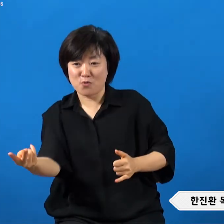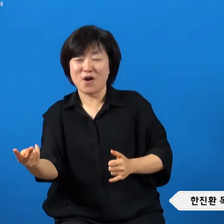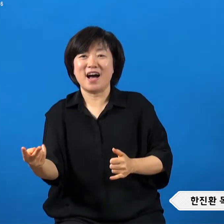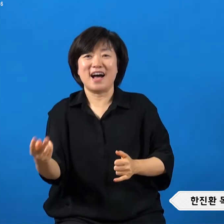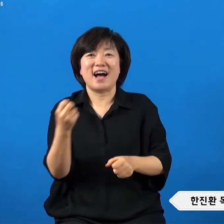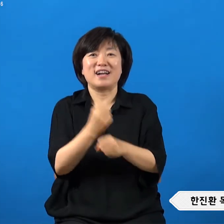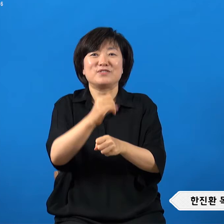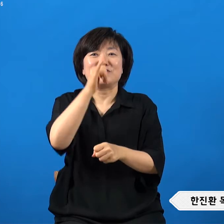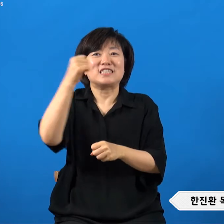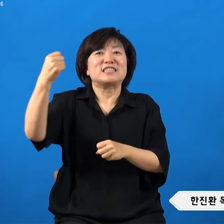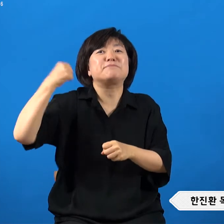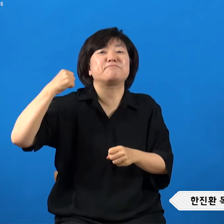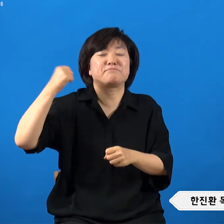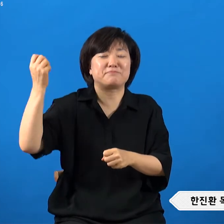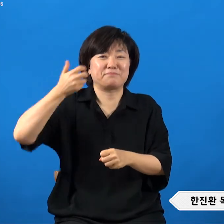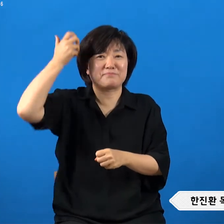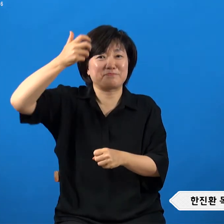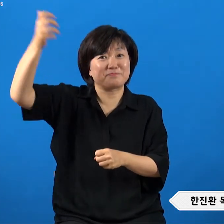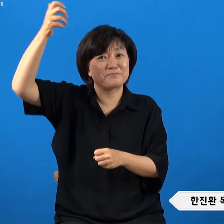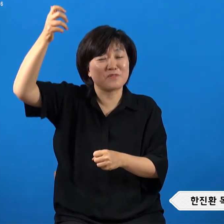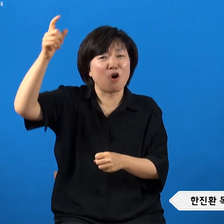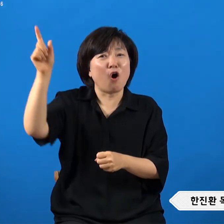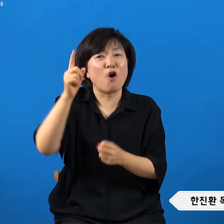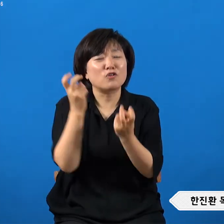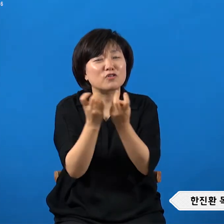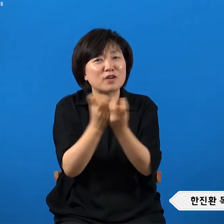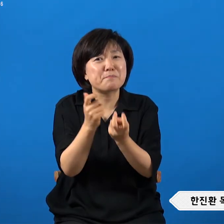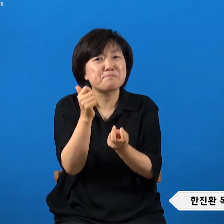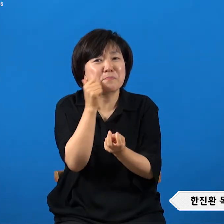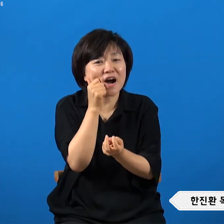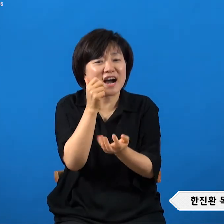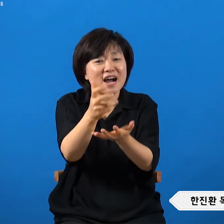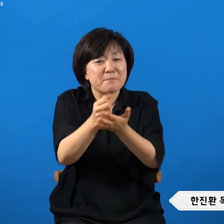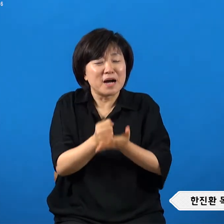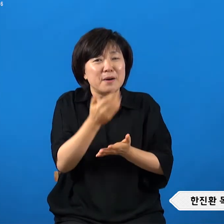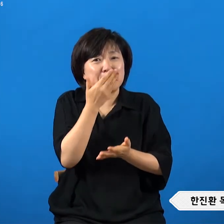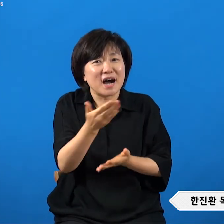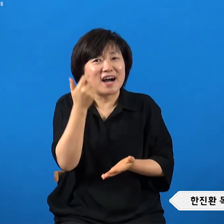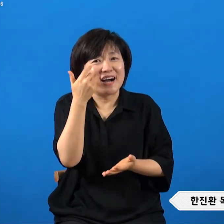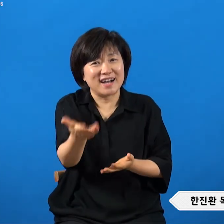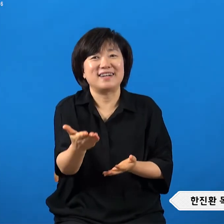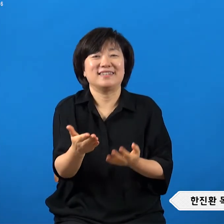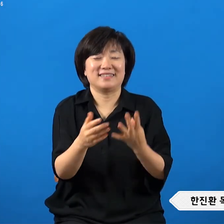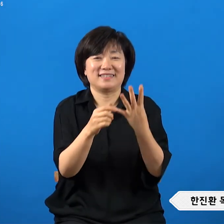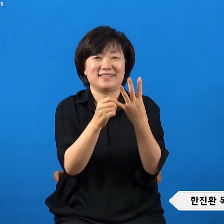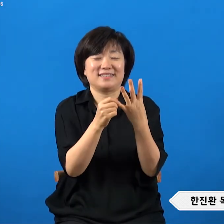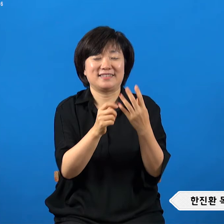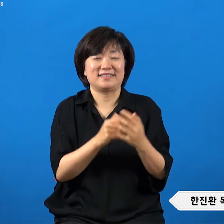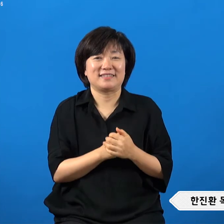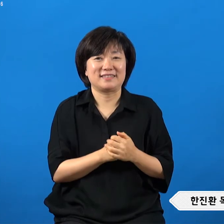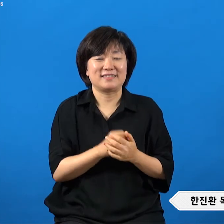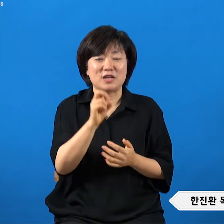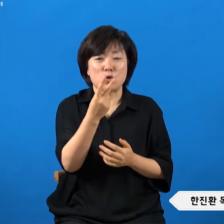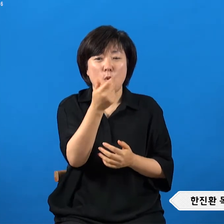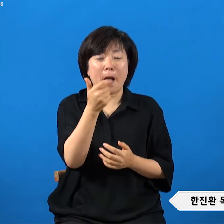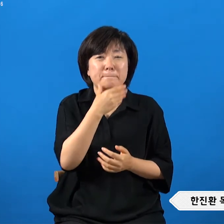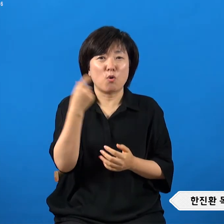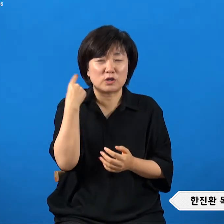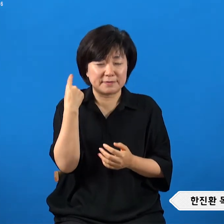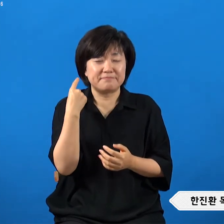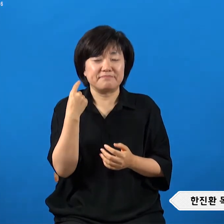변화시키는 성령, 어떻게 하면 그 성령으로 충만함을 받을 수 있을까? 이제 그게 문제지요. 요한복음